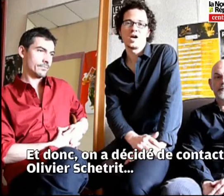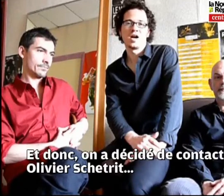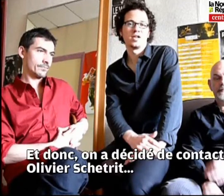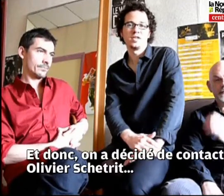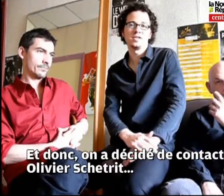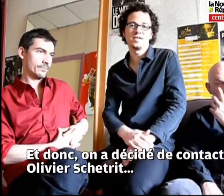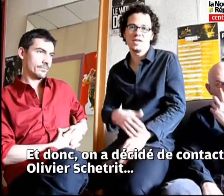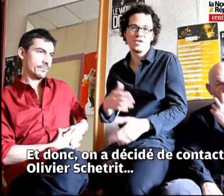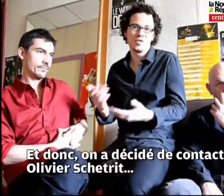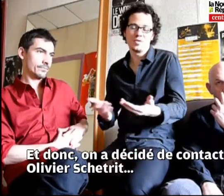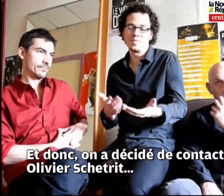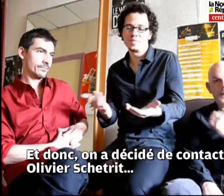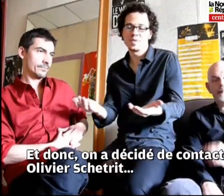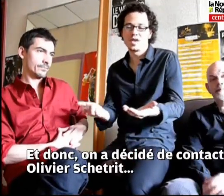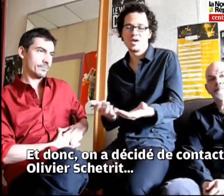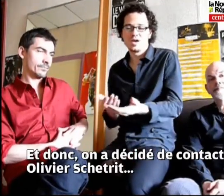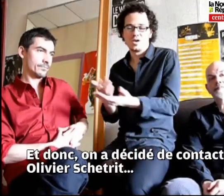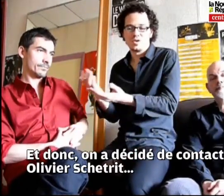Donc on a décidé de